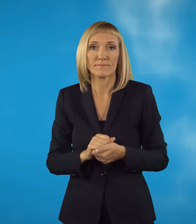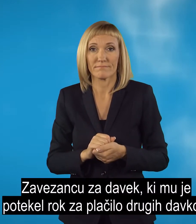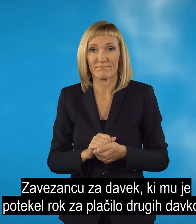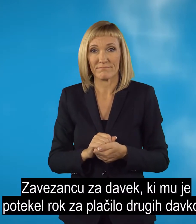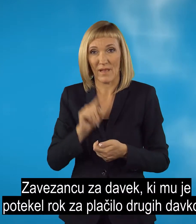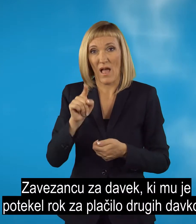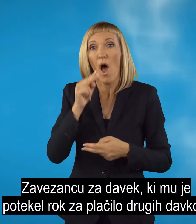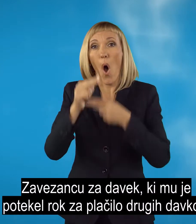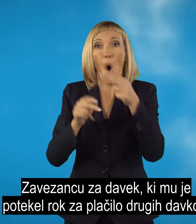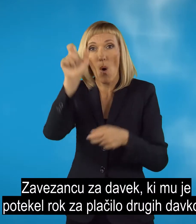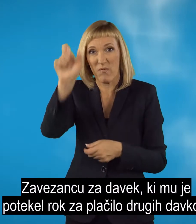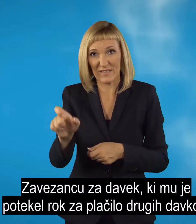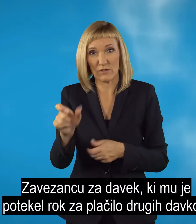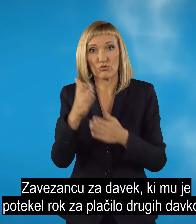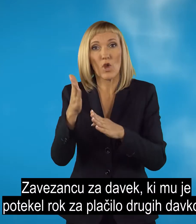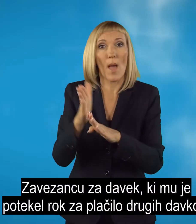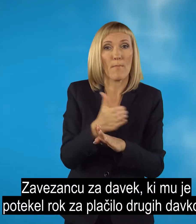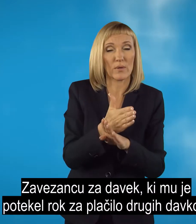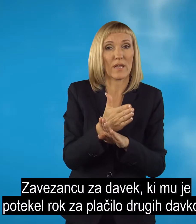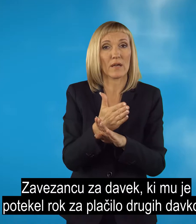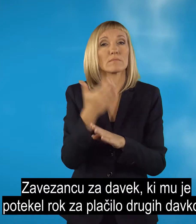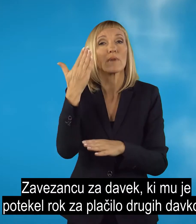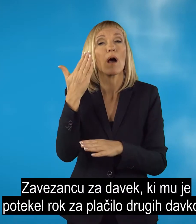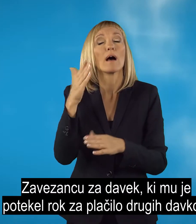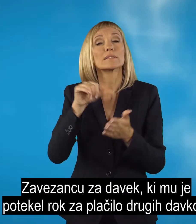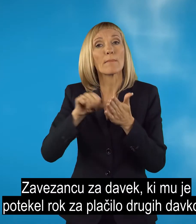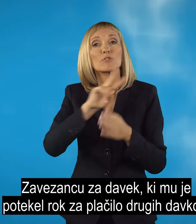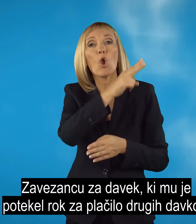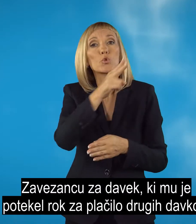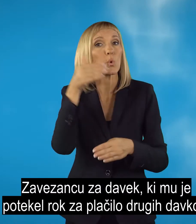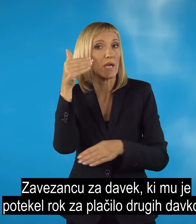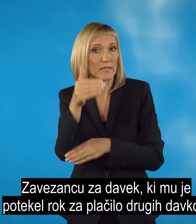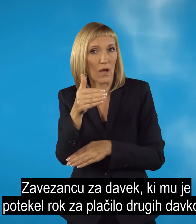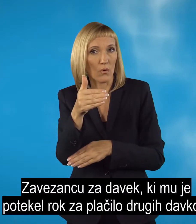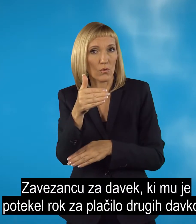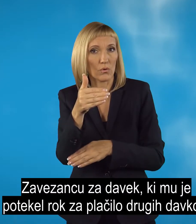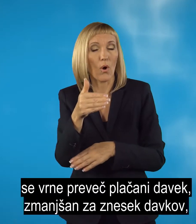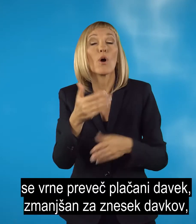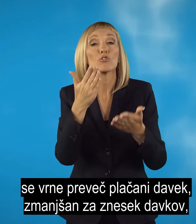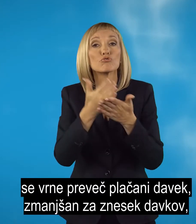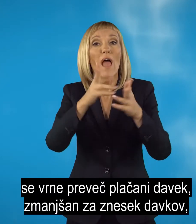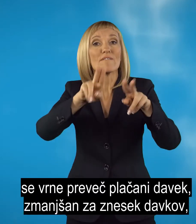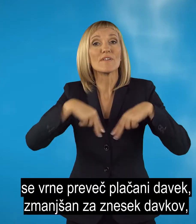Zavezancu za davek, ki mu je potekel rok za plačilo drugih davkov, se vrne preveč plačani